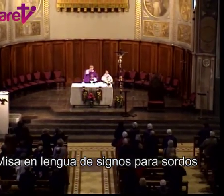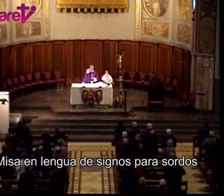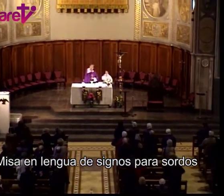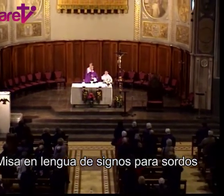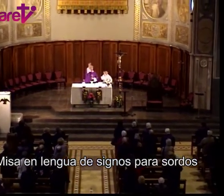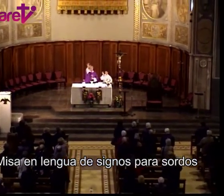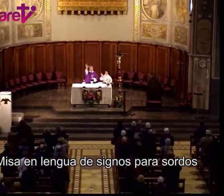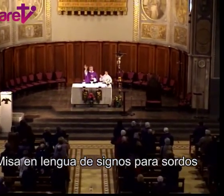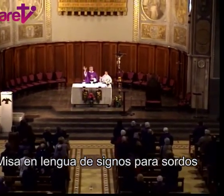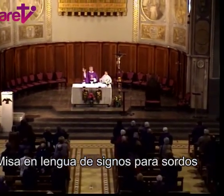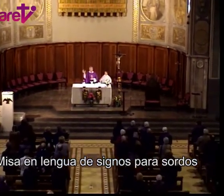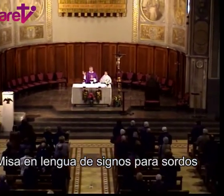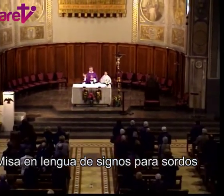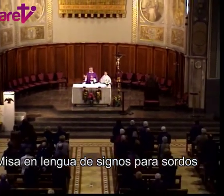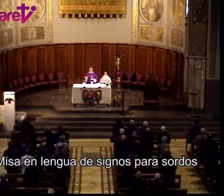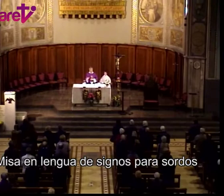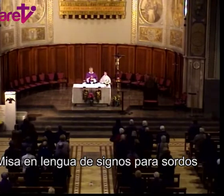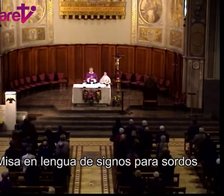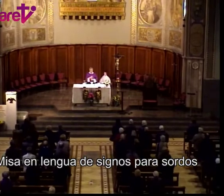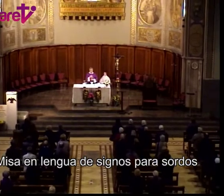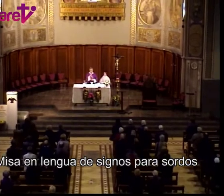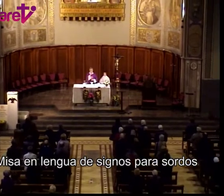Hosanna en el cielo.